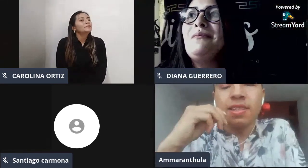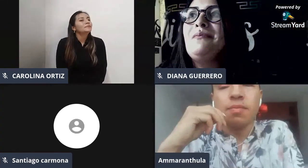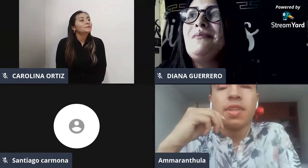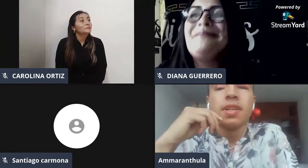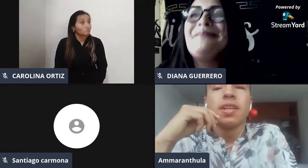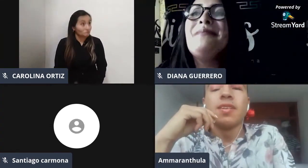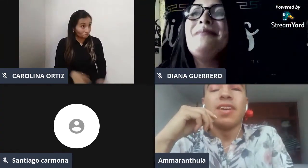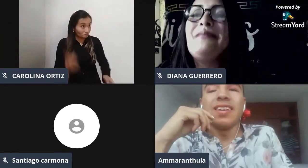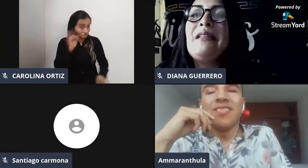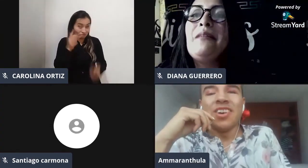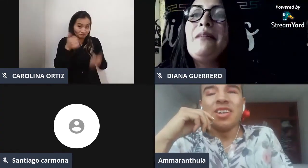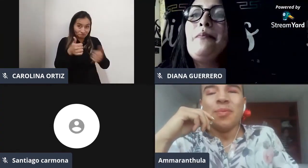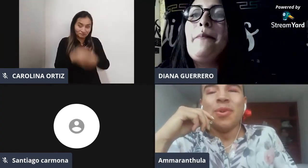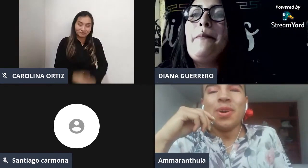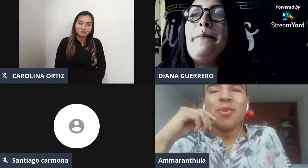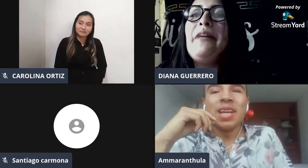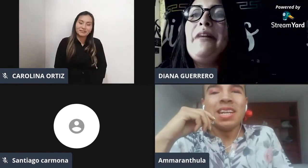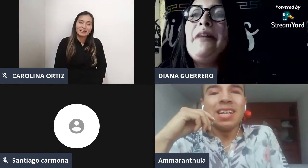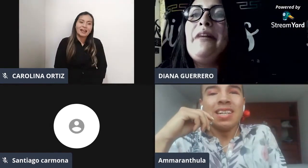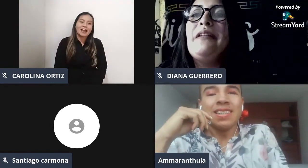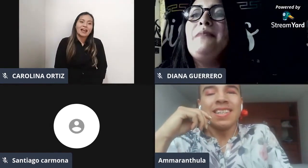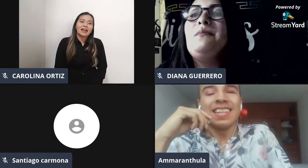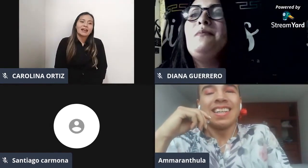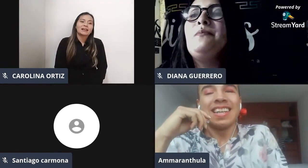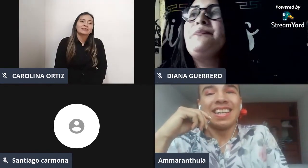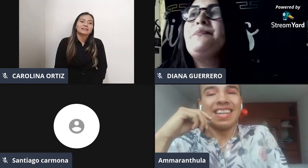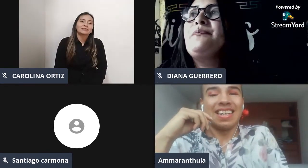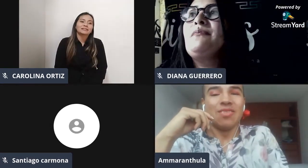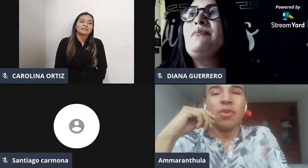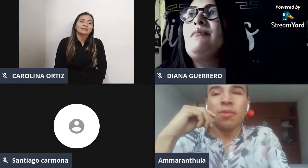Listo, ¿me oigo bien? Sí. Sí, bien. Bueno,